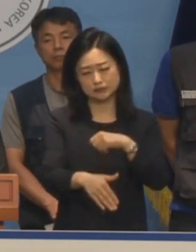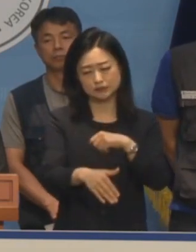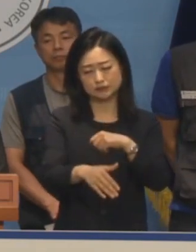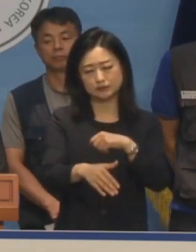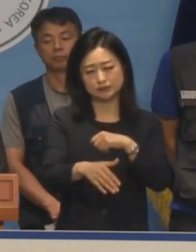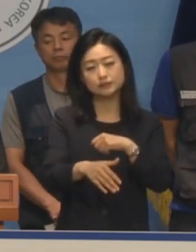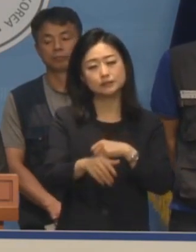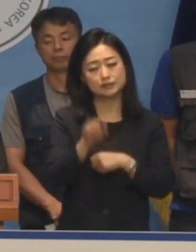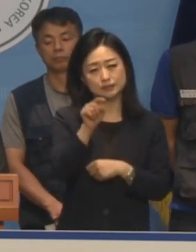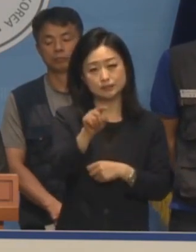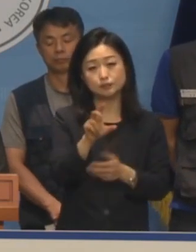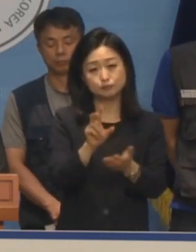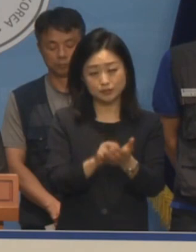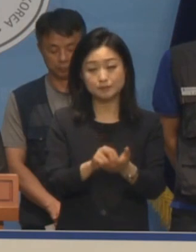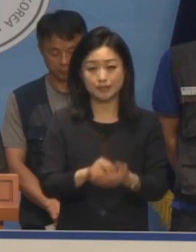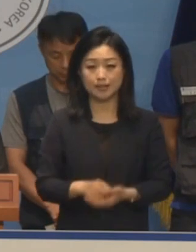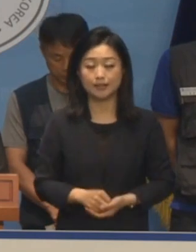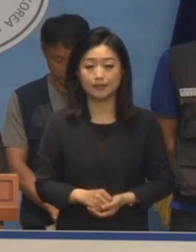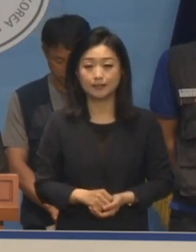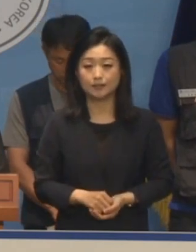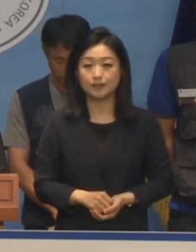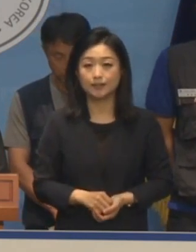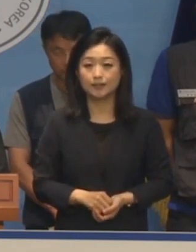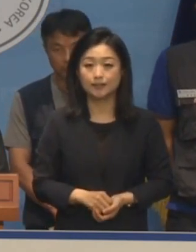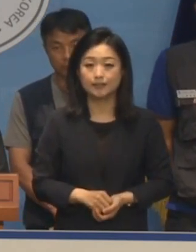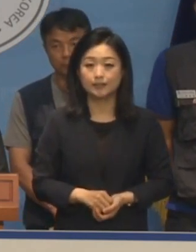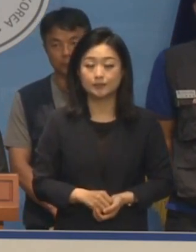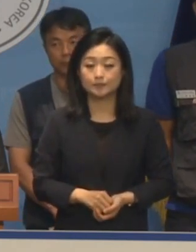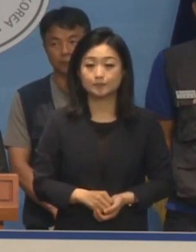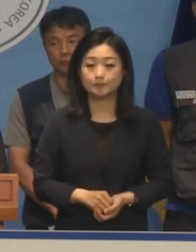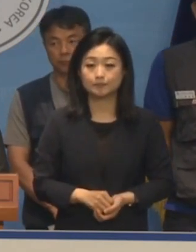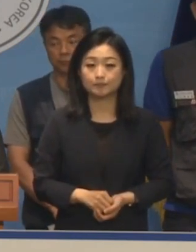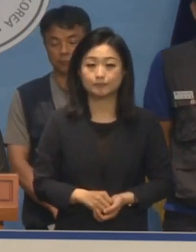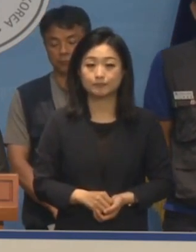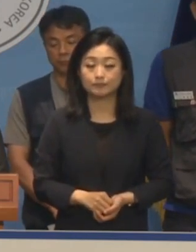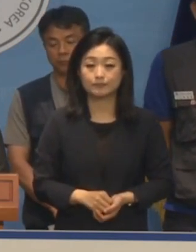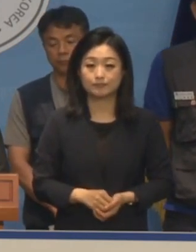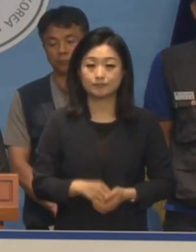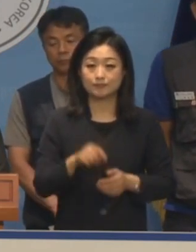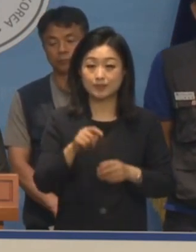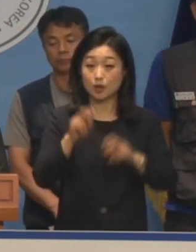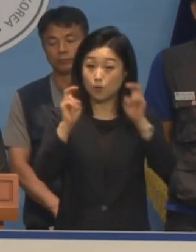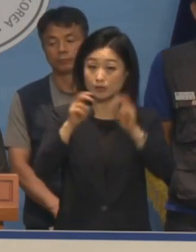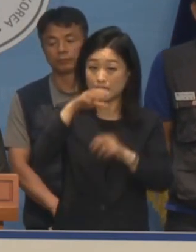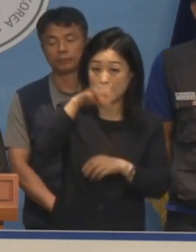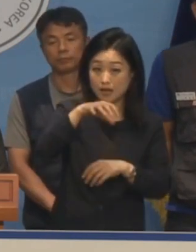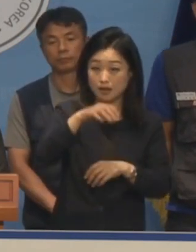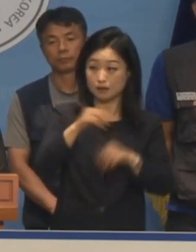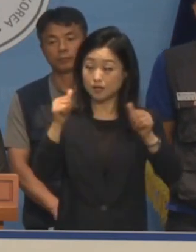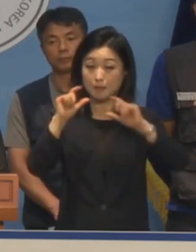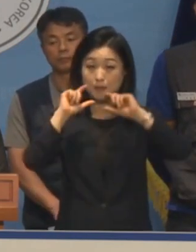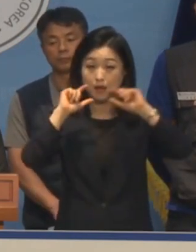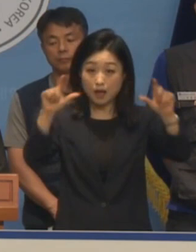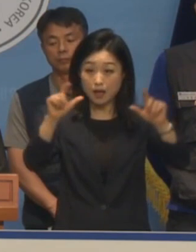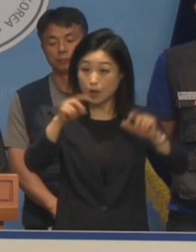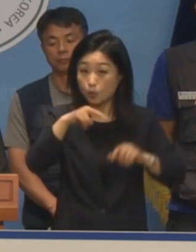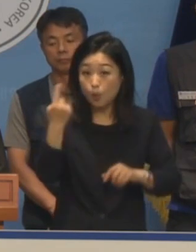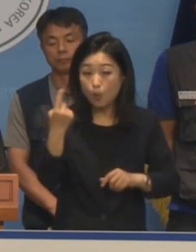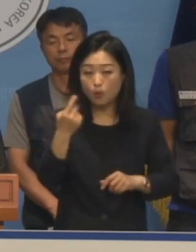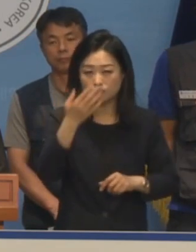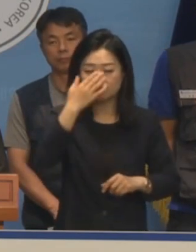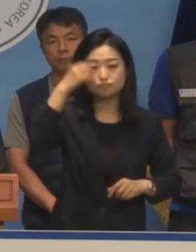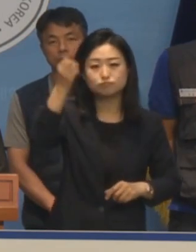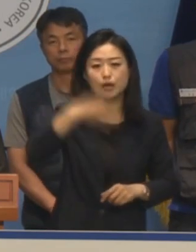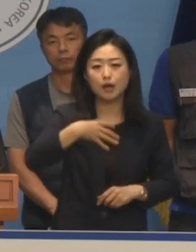하는 것이 아닌지 의심을 갖지 않을 수없 없습니다 이처럼 사용자들의 사법 판결 농단을